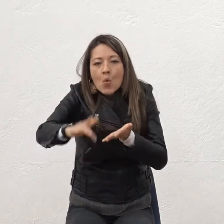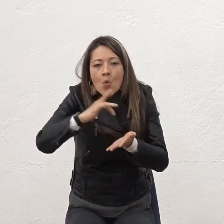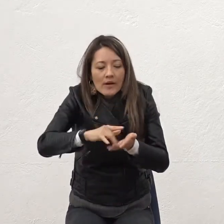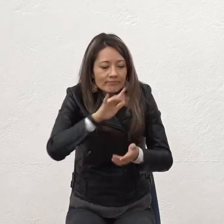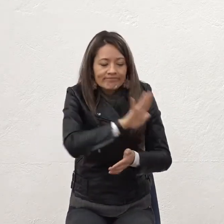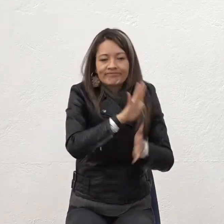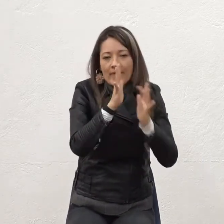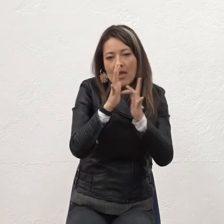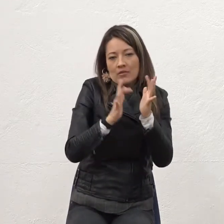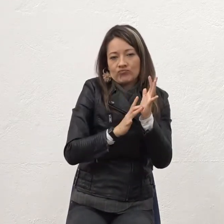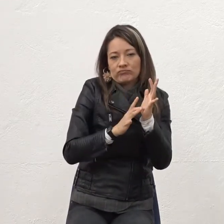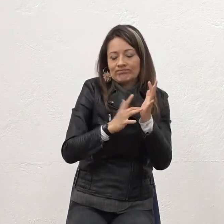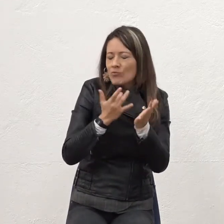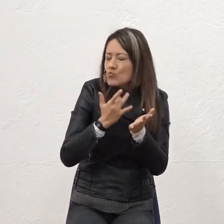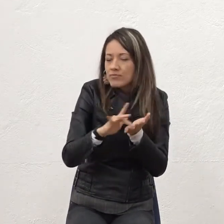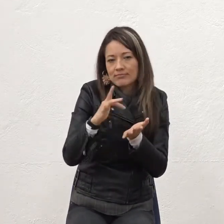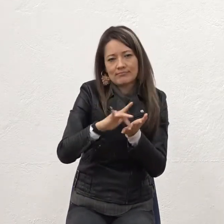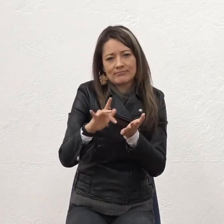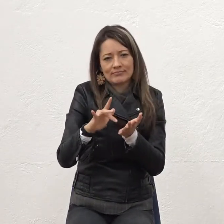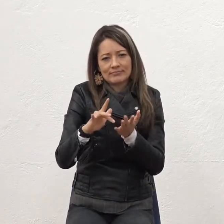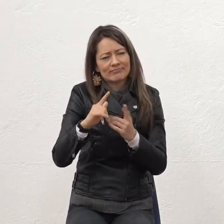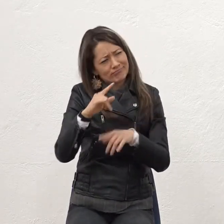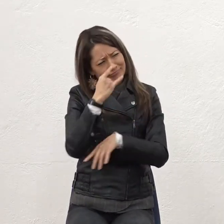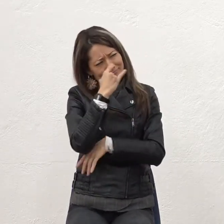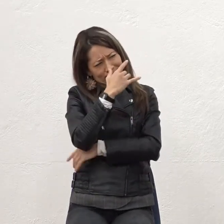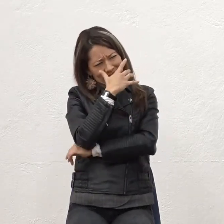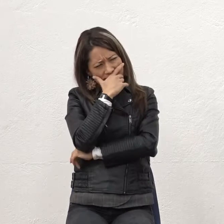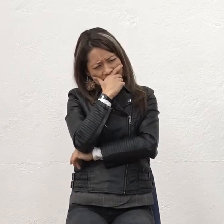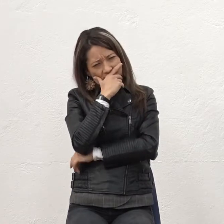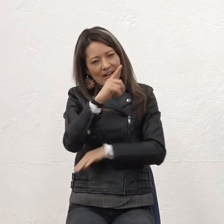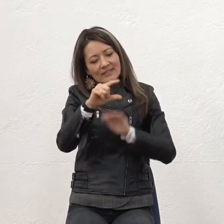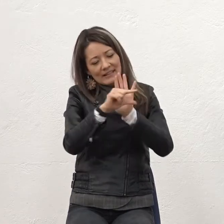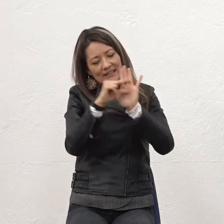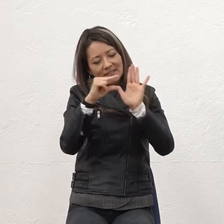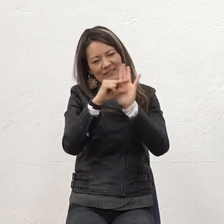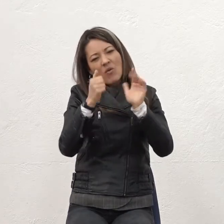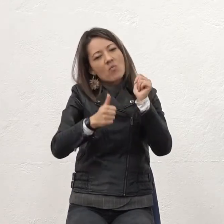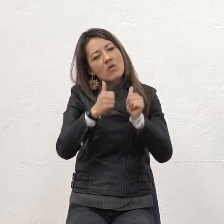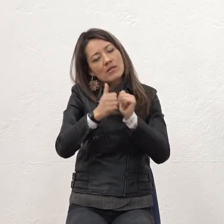era urgente. ¿Qué le llama la atención a usted ese versículo?